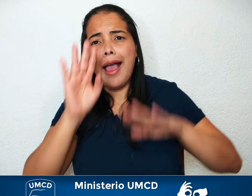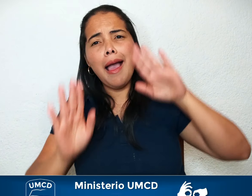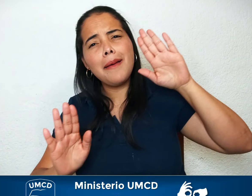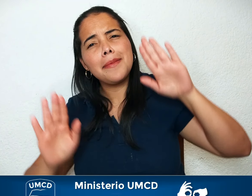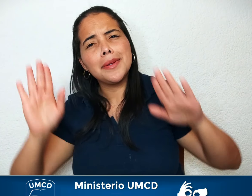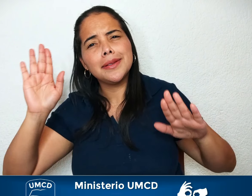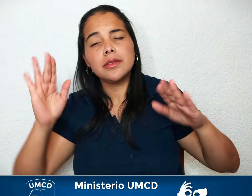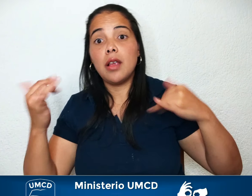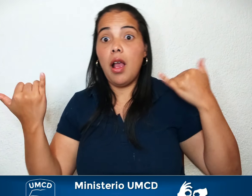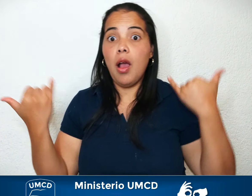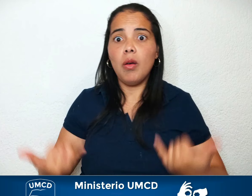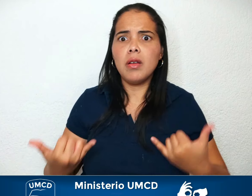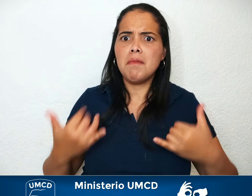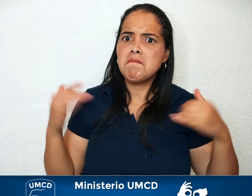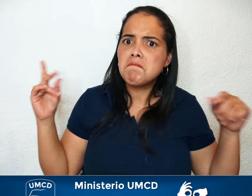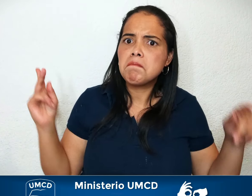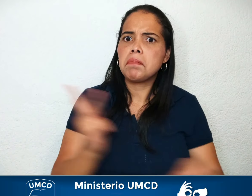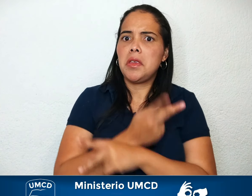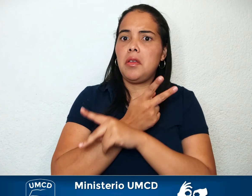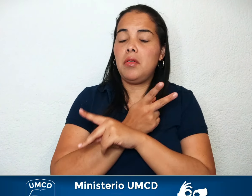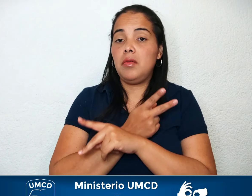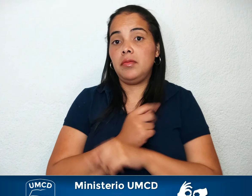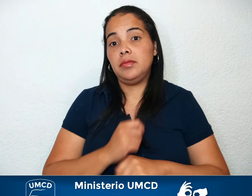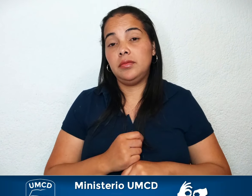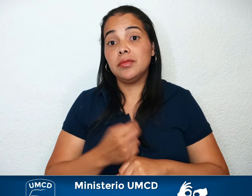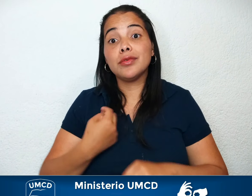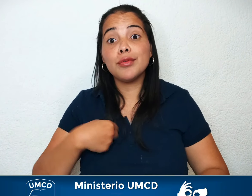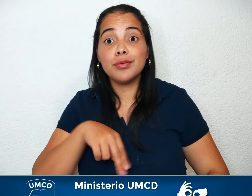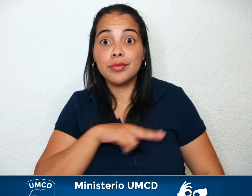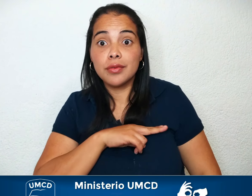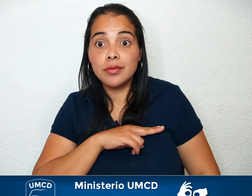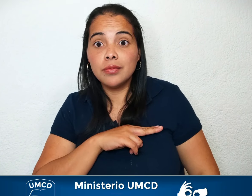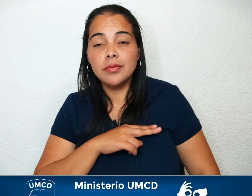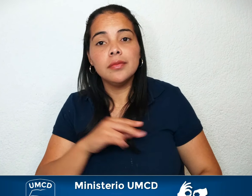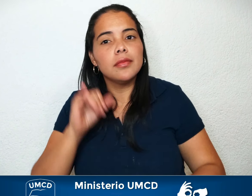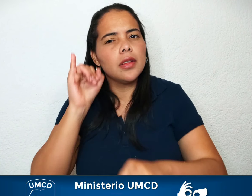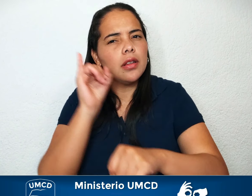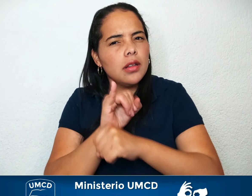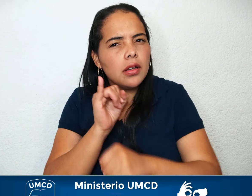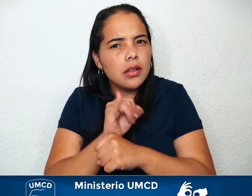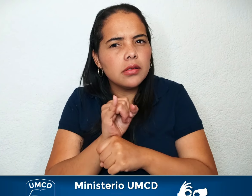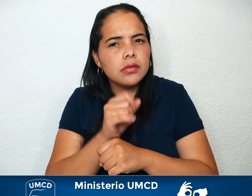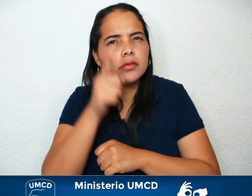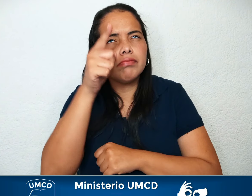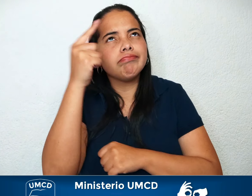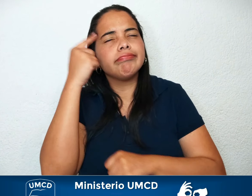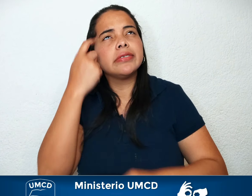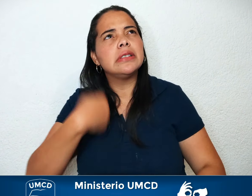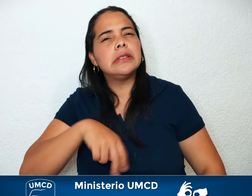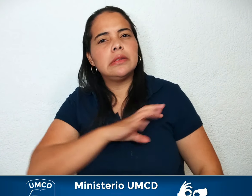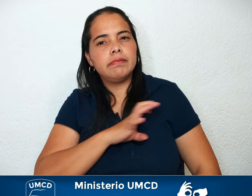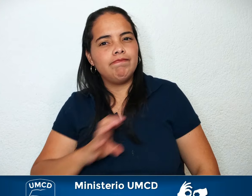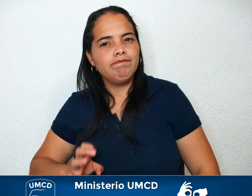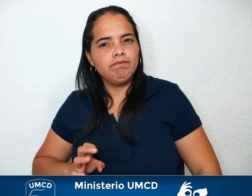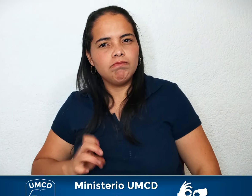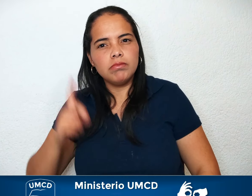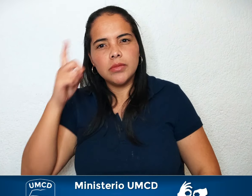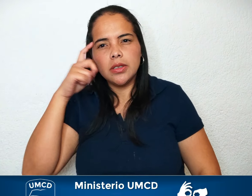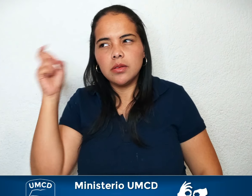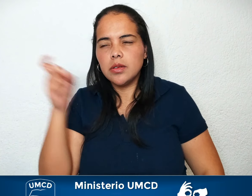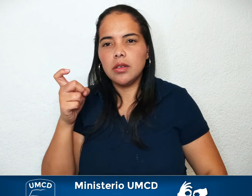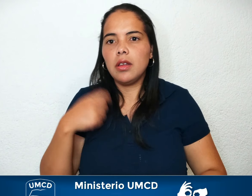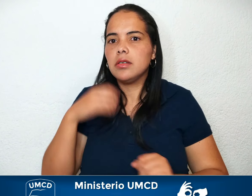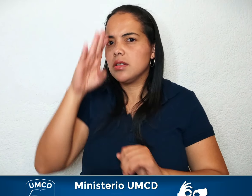realmente considerar estos actos pecaminosos. Nosotros, la iglesia de Cristo, deberíamos